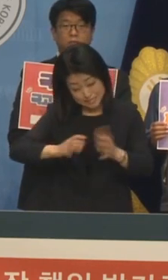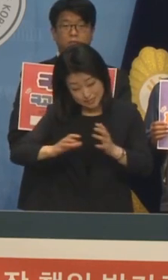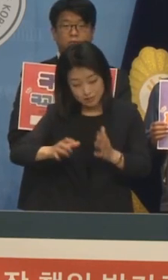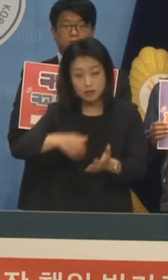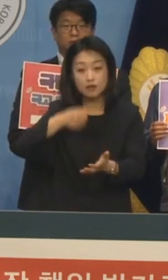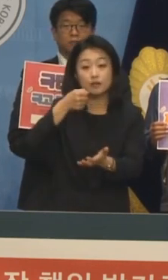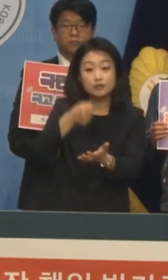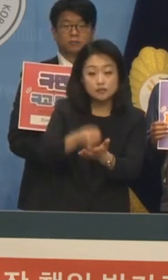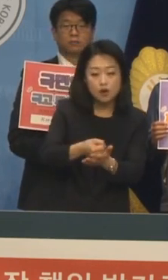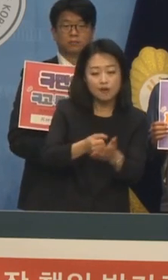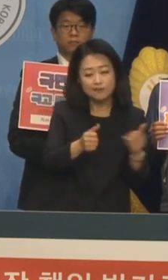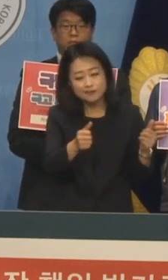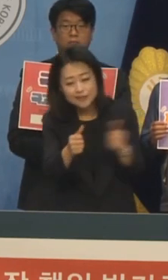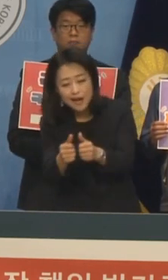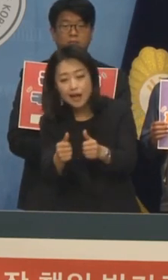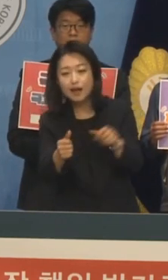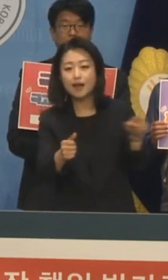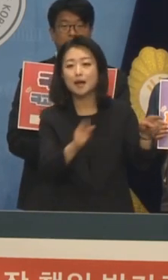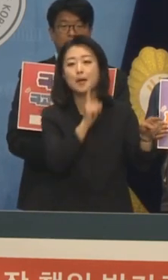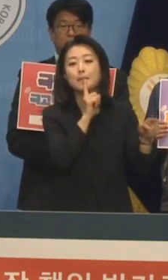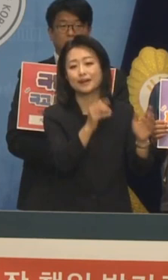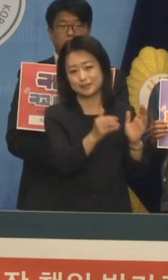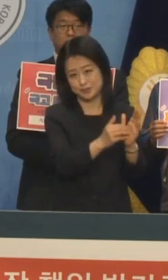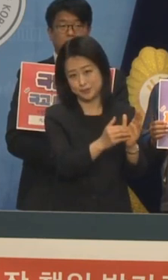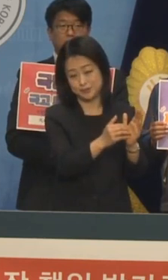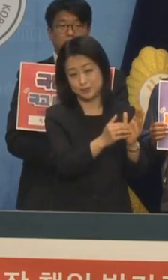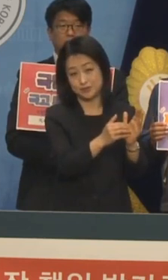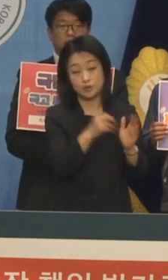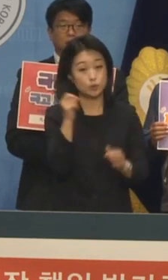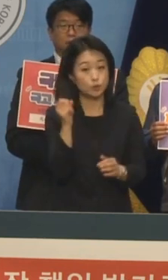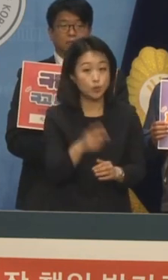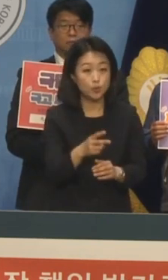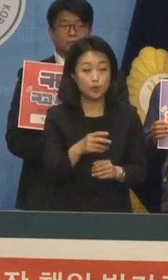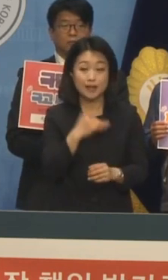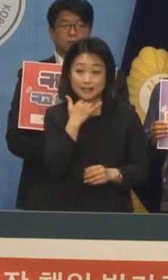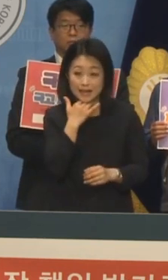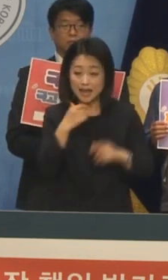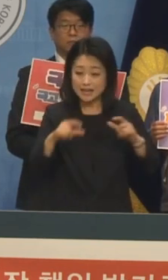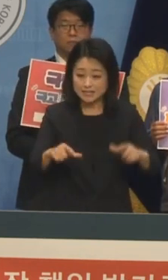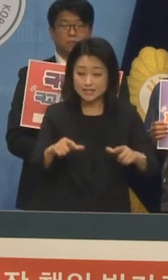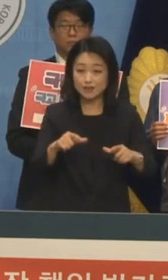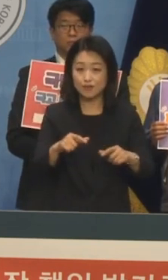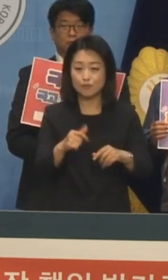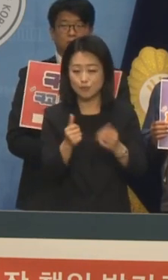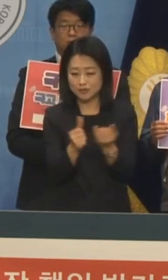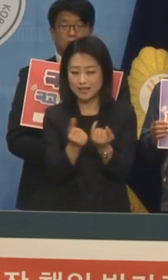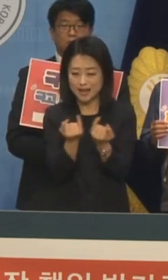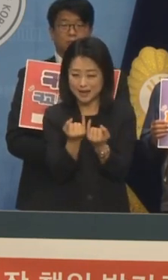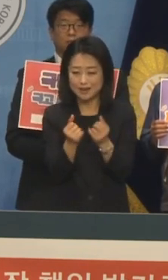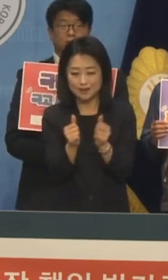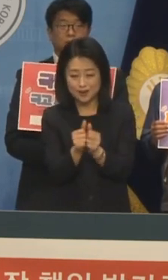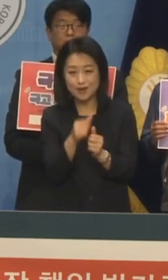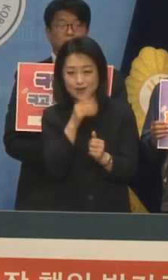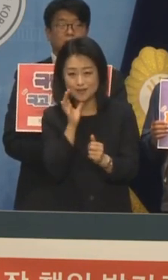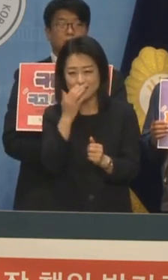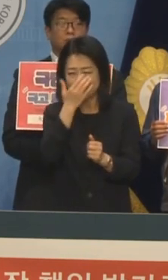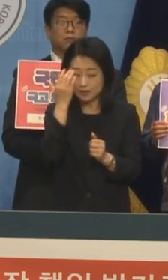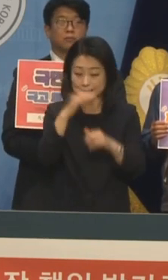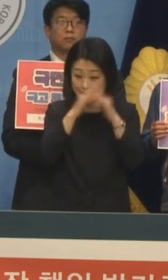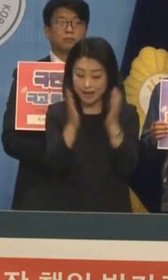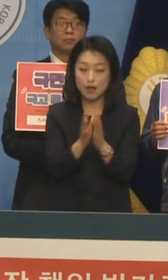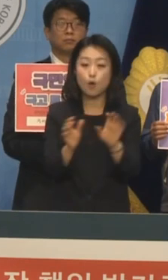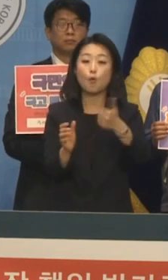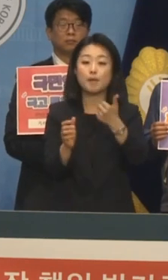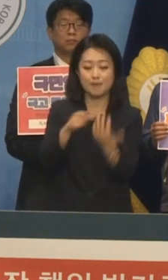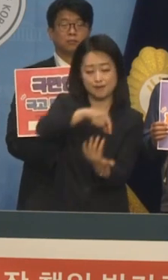존중해서 연금 개혁을 하겠다고 공언하였습니다. 그리고 연령별, 지역별, 성별 대표성을 확보한 500인의 시민들이